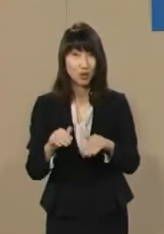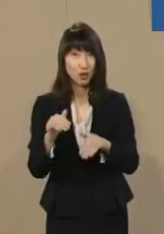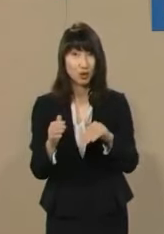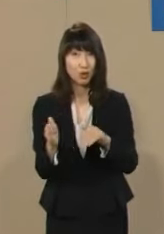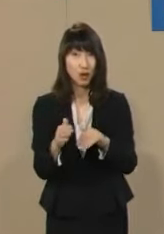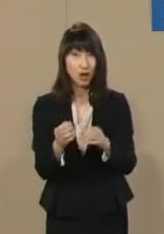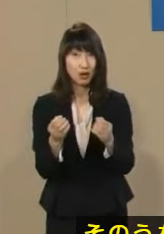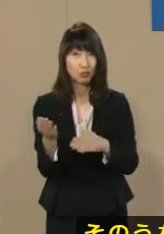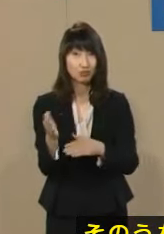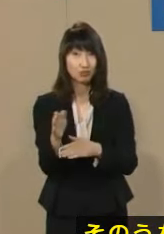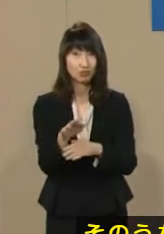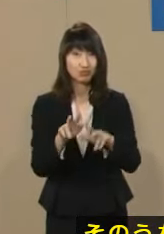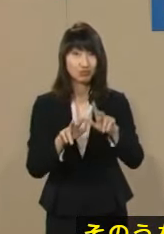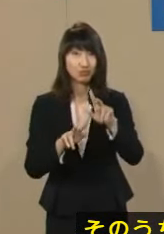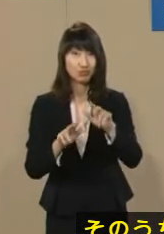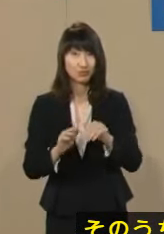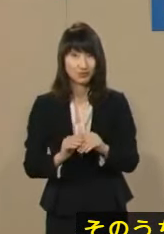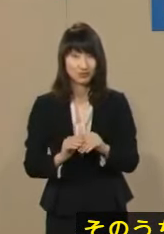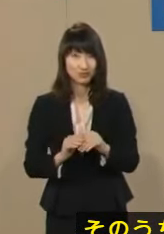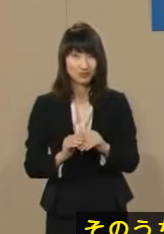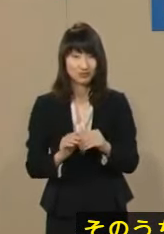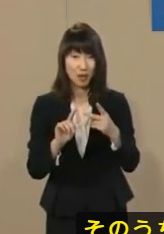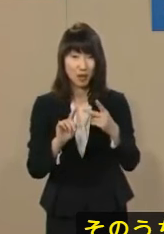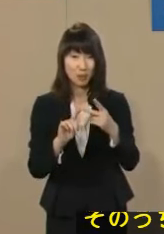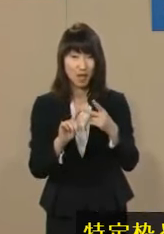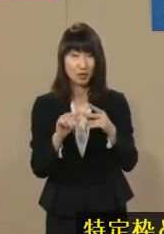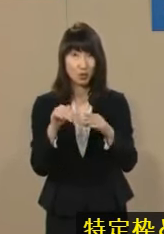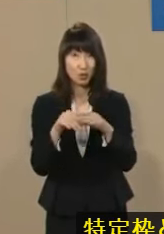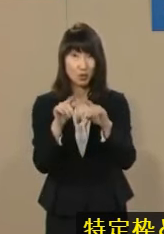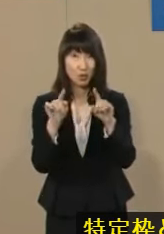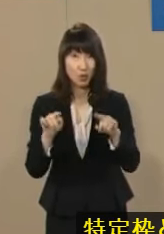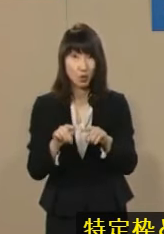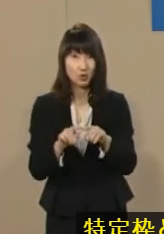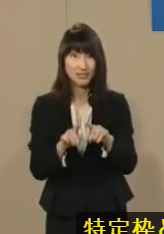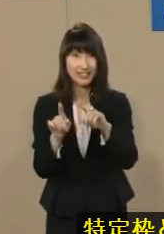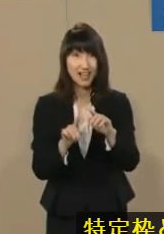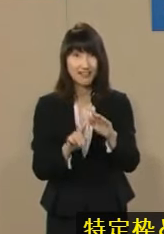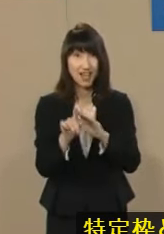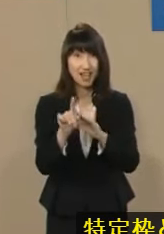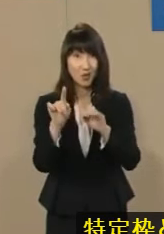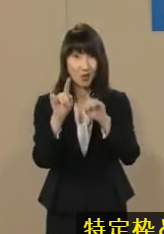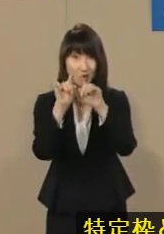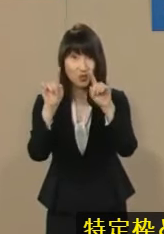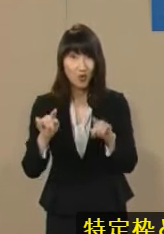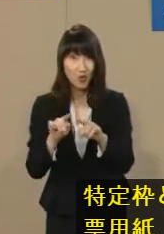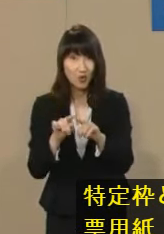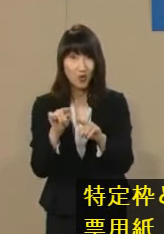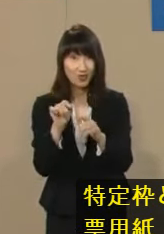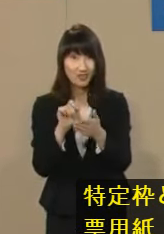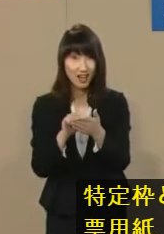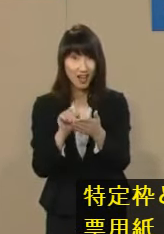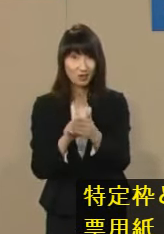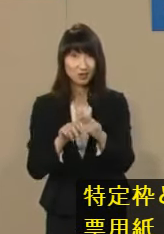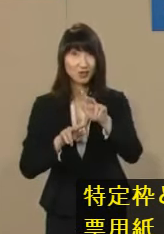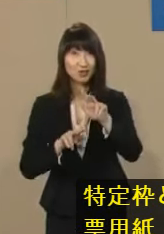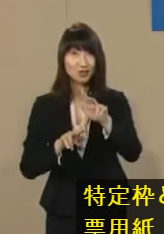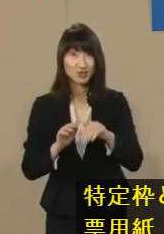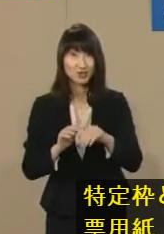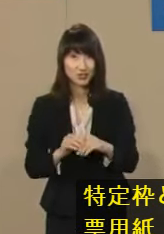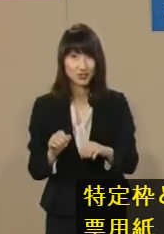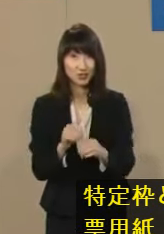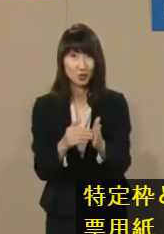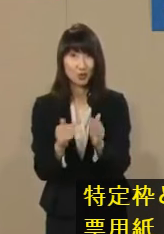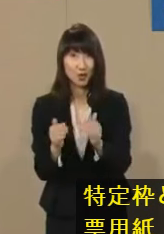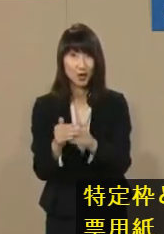挙から導入されるルール、2枚目の投票用紙、つまりは比例代表で使われる新しいルール。特定枠に入った人